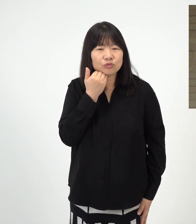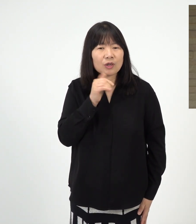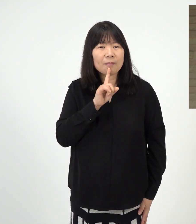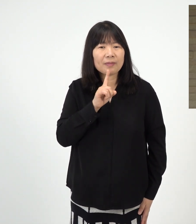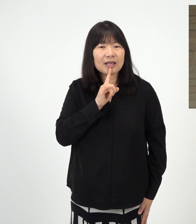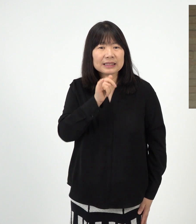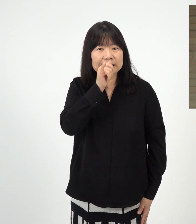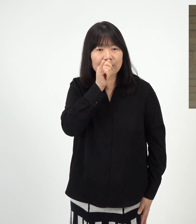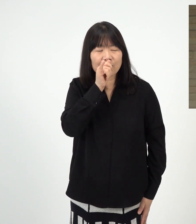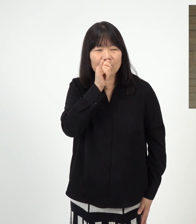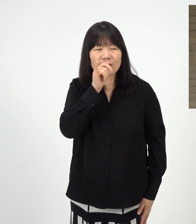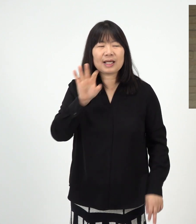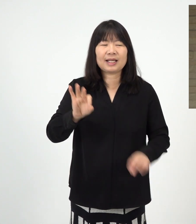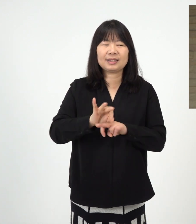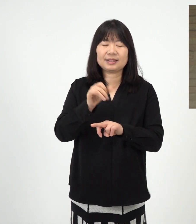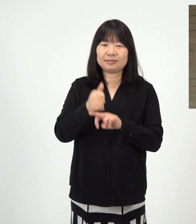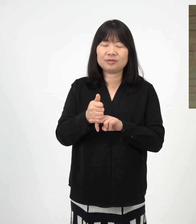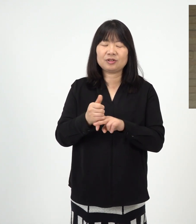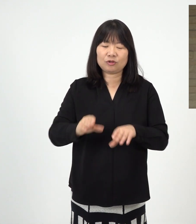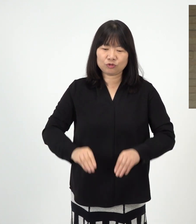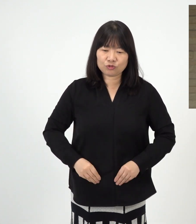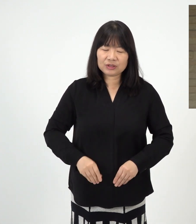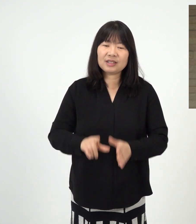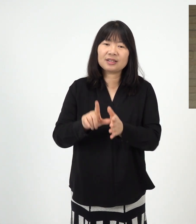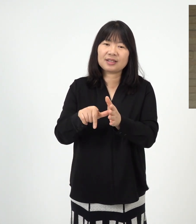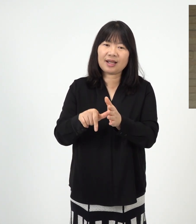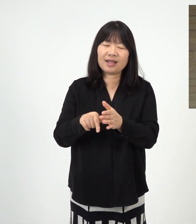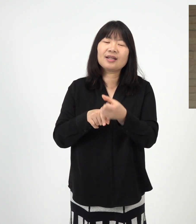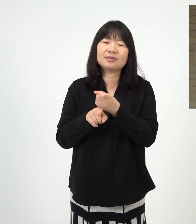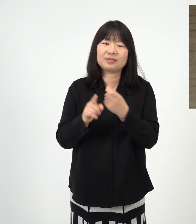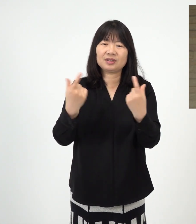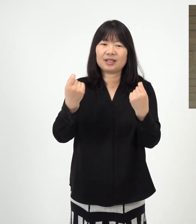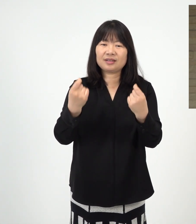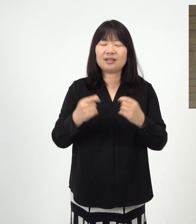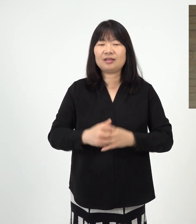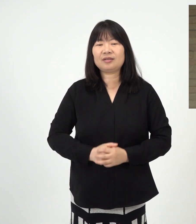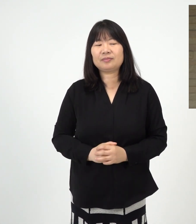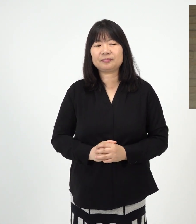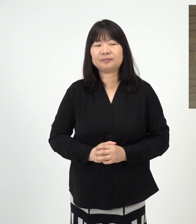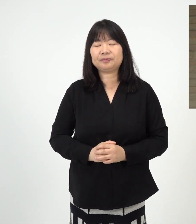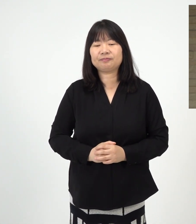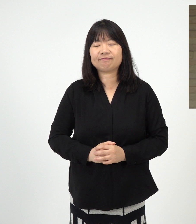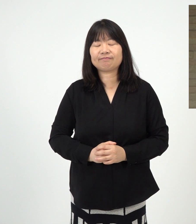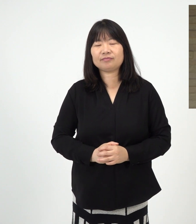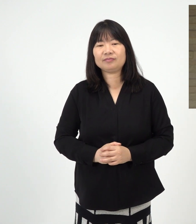거죠? 임금이 줄일 때 그 뜻이에요.